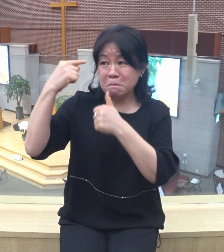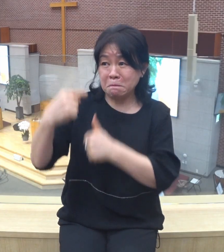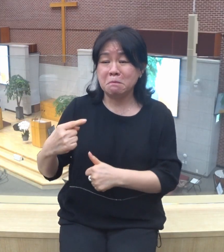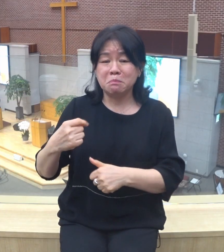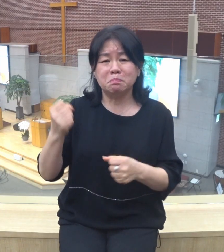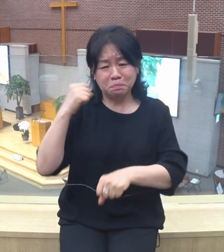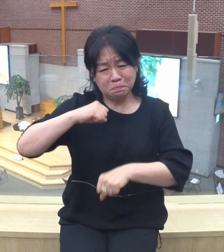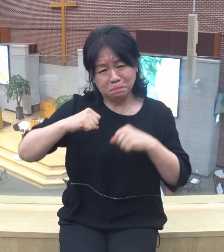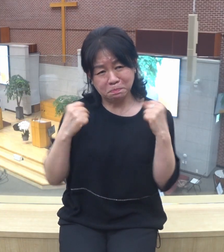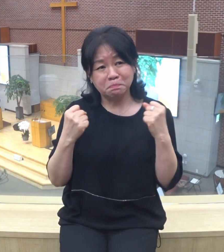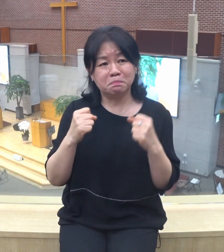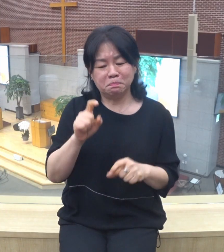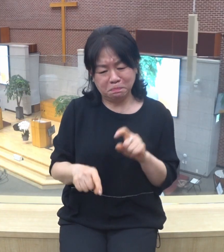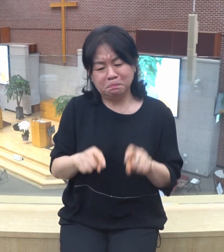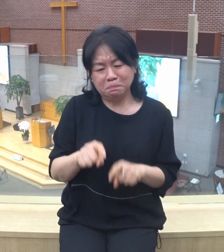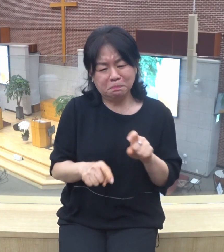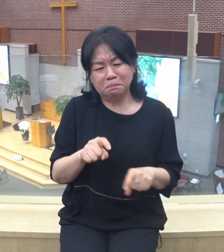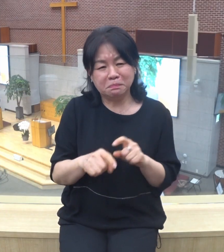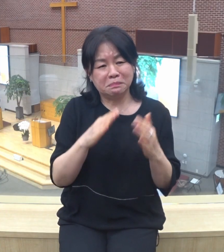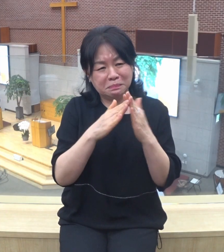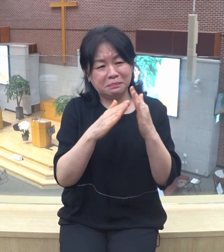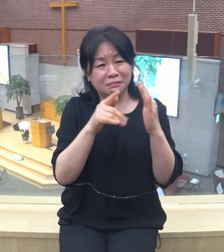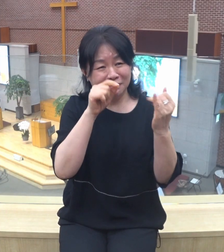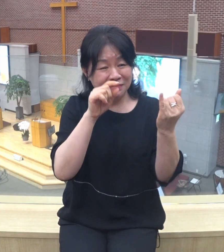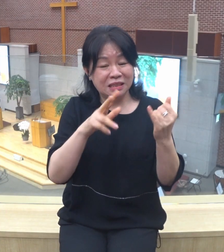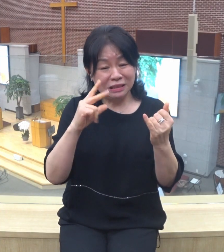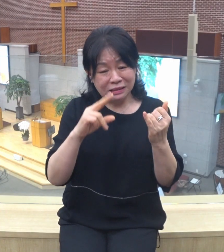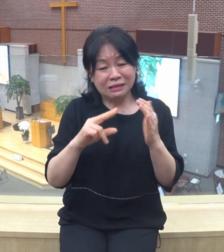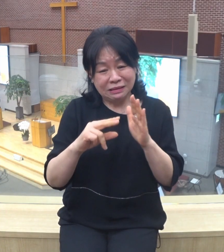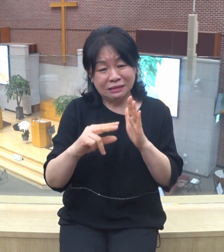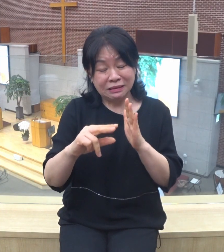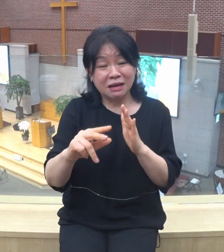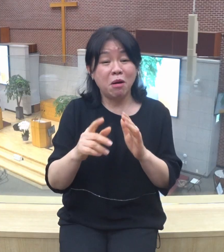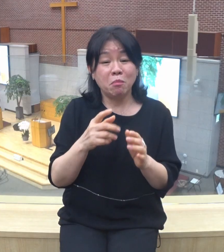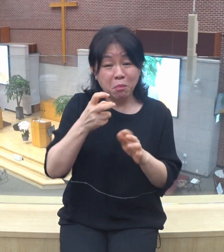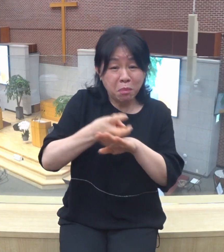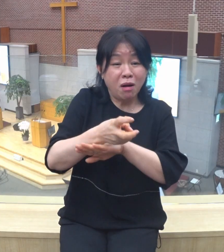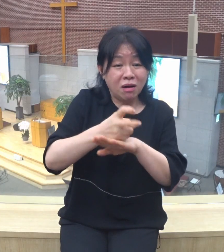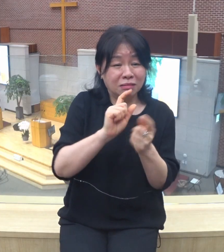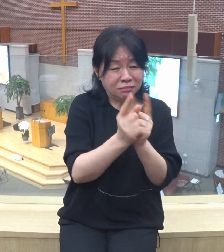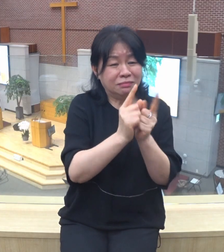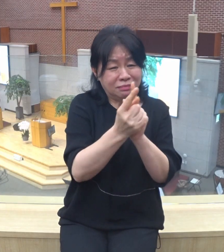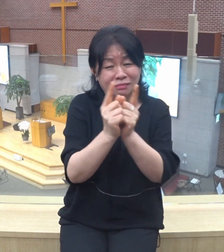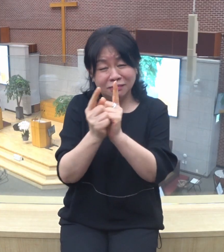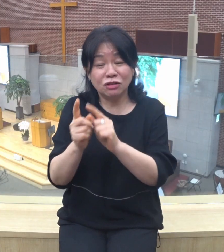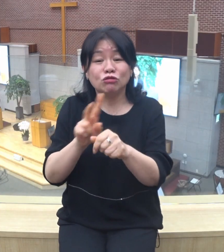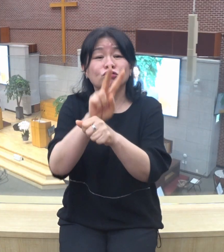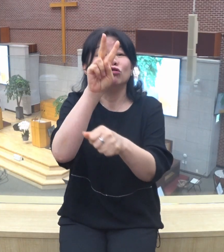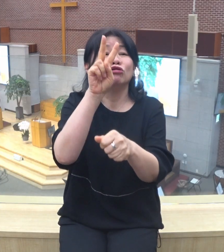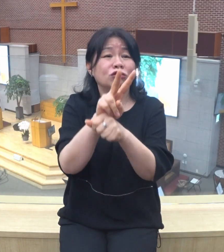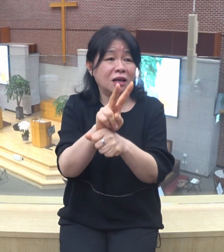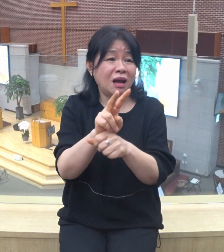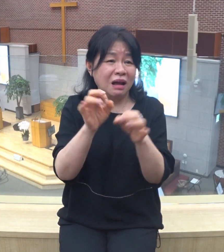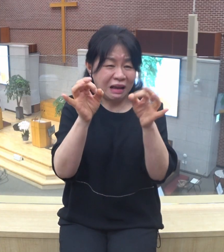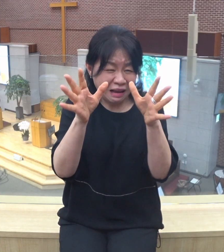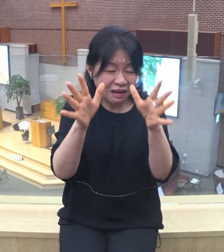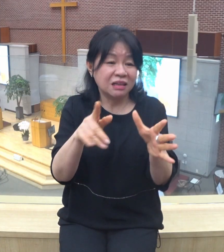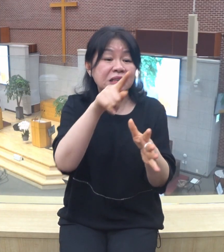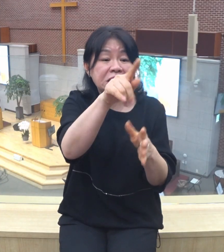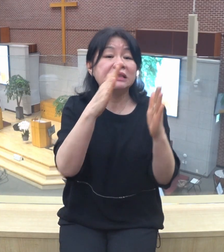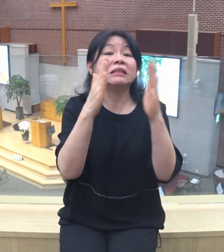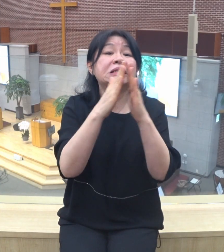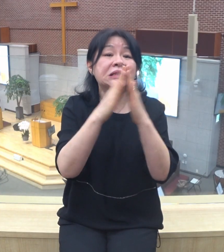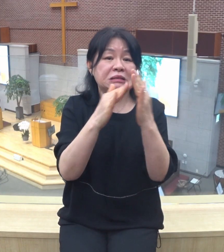그 집으로 향하기 시작했습니다. 지하철을 타고 버스를 타고 2시간 가까이 걸리는 그녀의 집